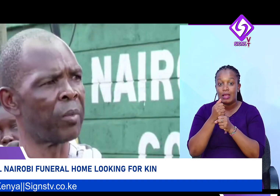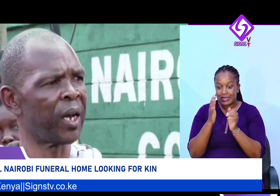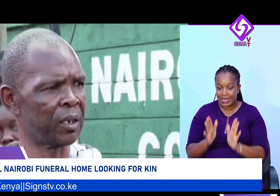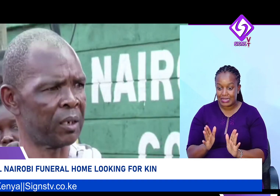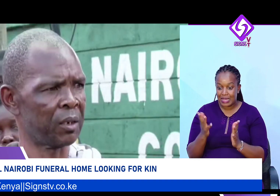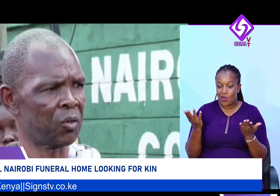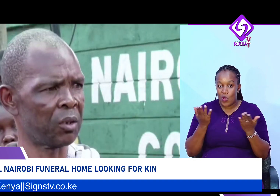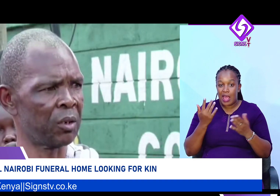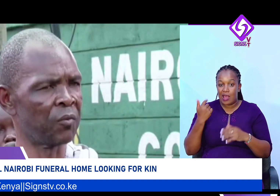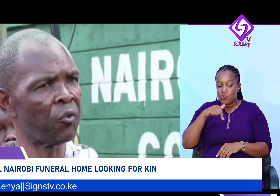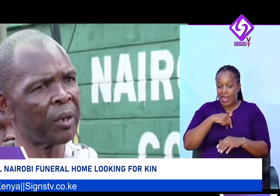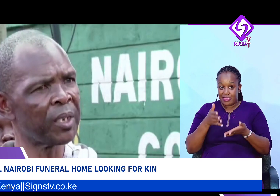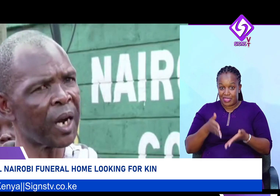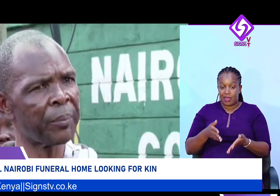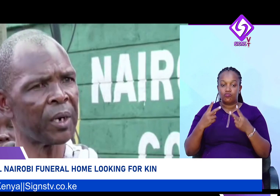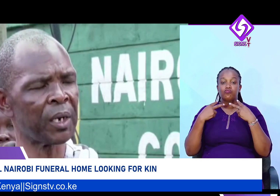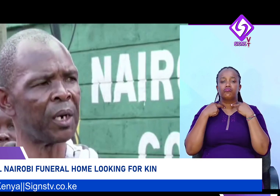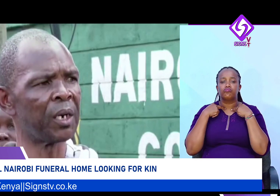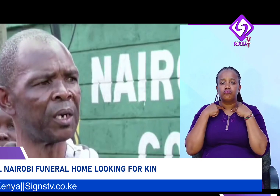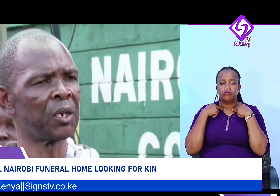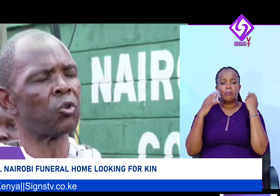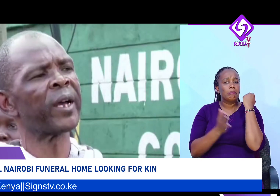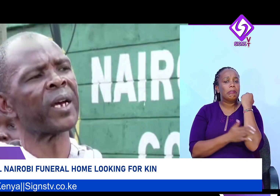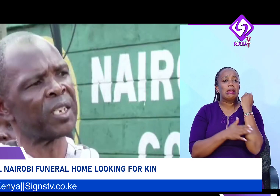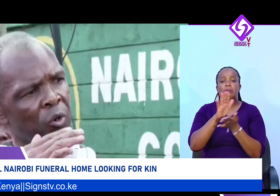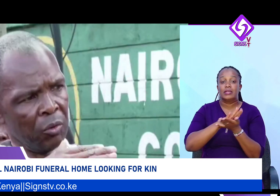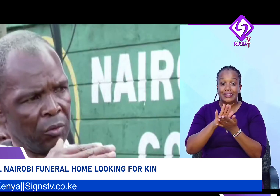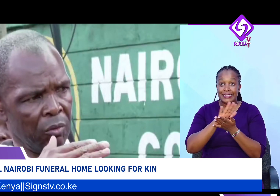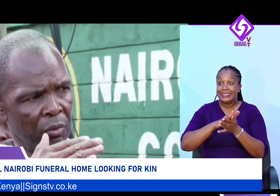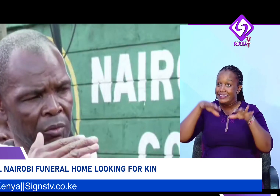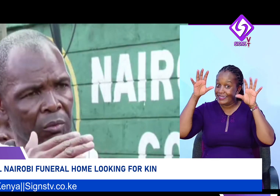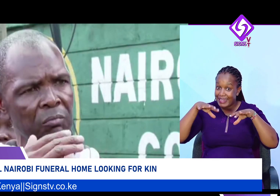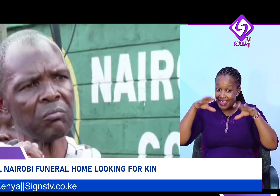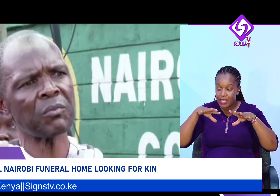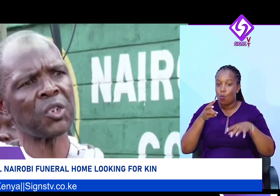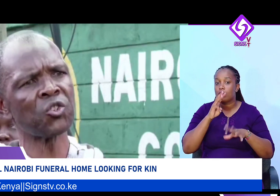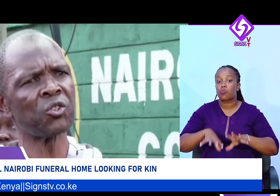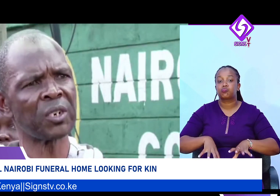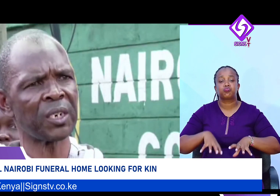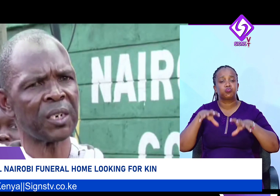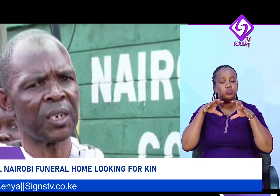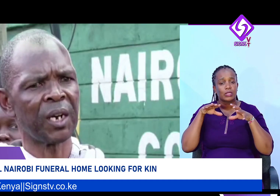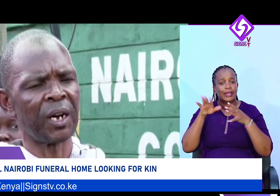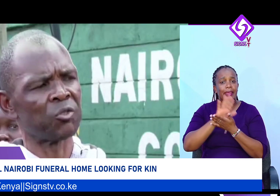kubaya. Mvua imejaa hapa na tuko area ya Timon. So